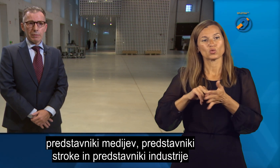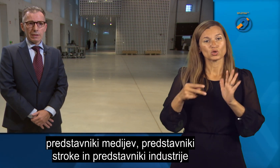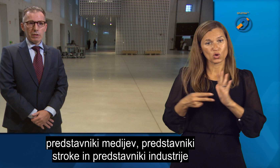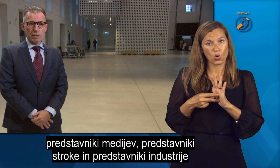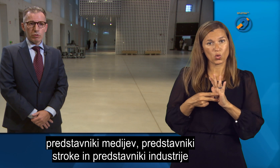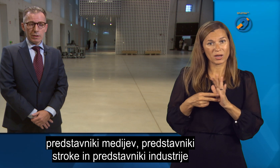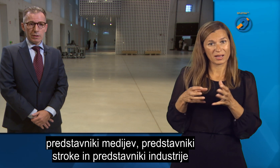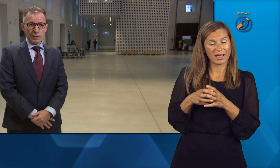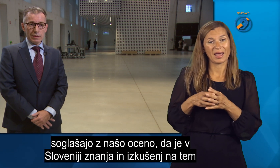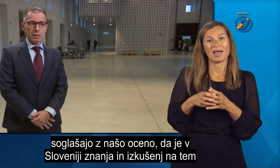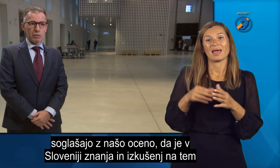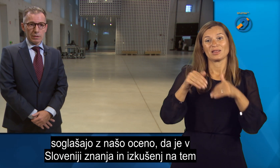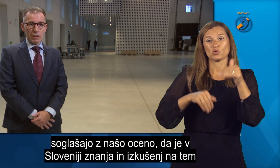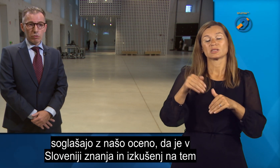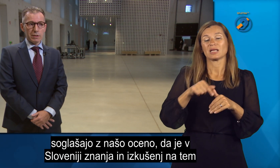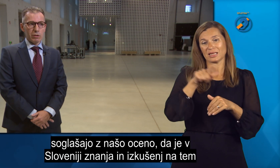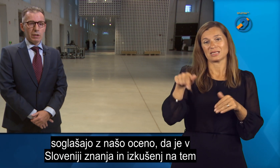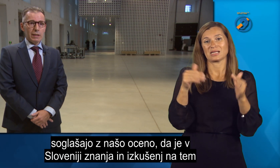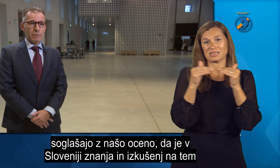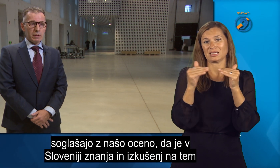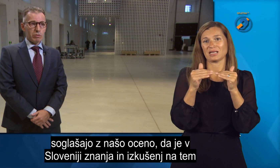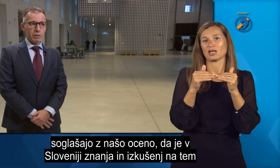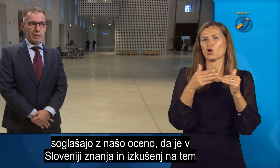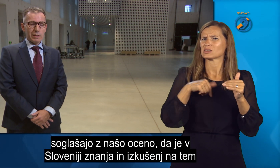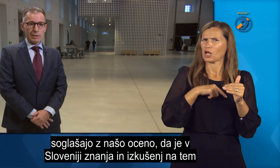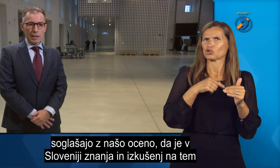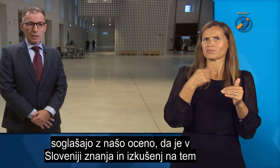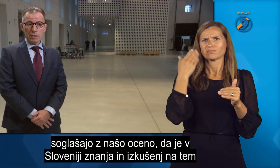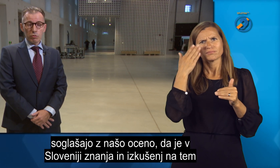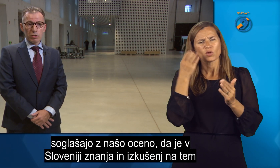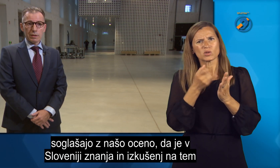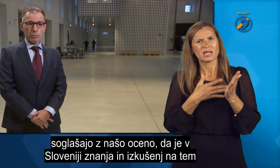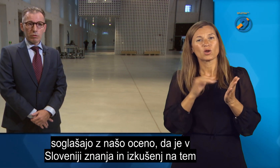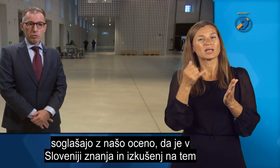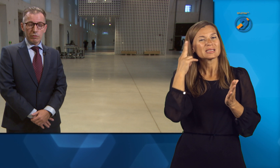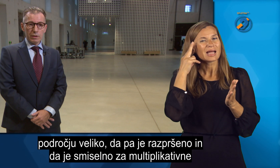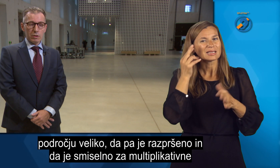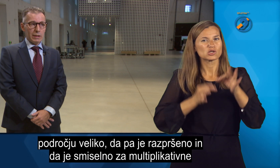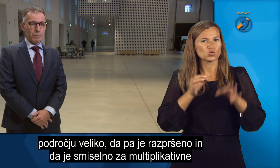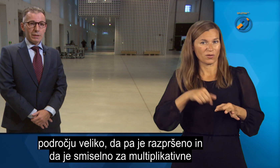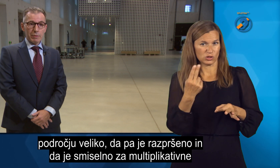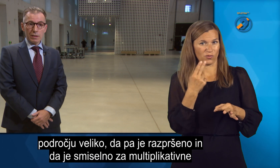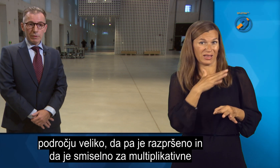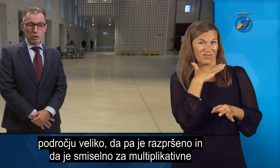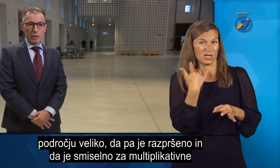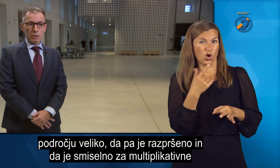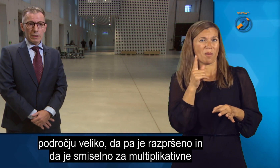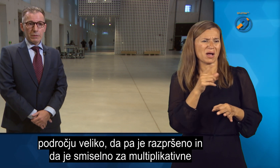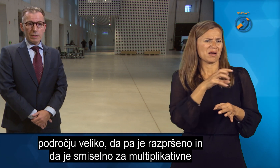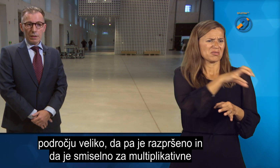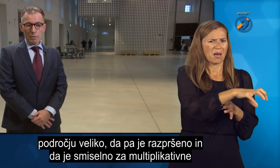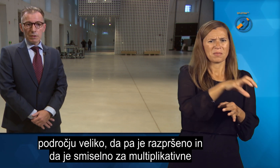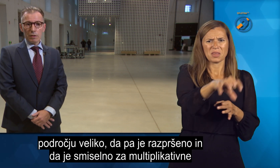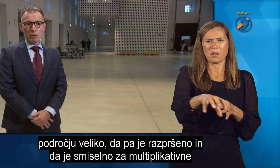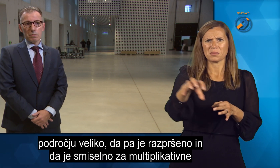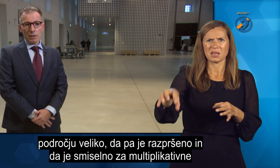stroke in predstavniki industrije strinjajo z našo oceno, da je v Sloveniji znanja in izkušenj na tem področju veliko, da pa je razpršeno